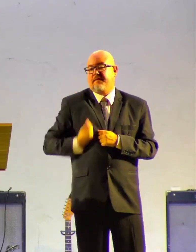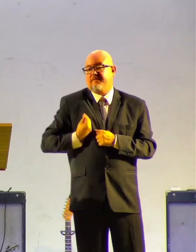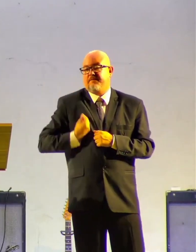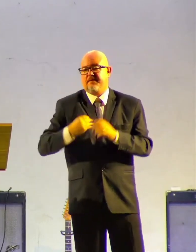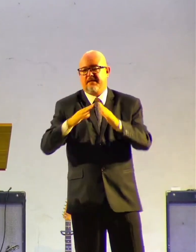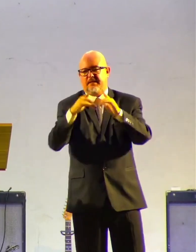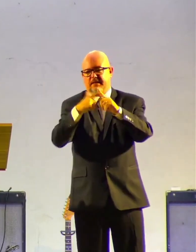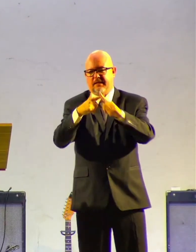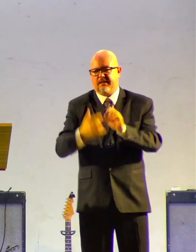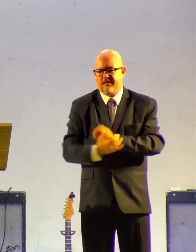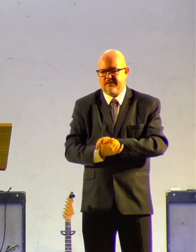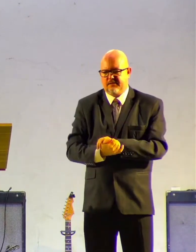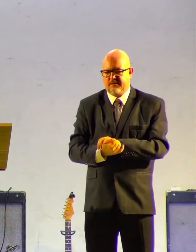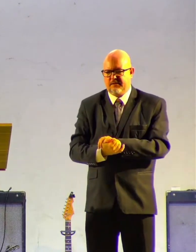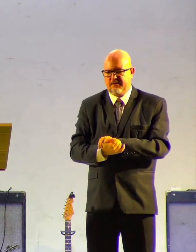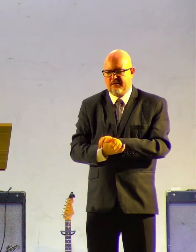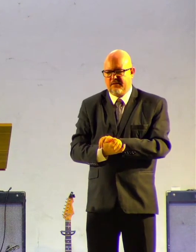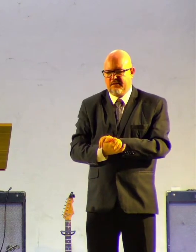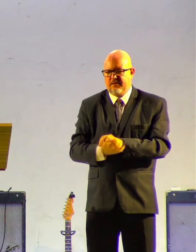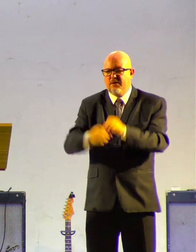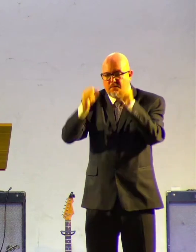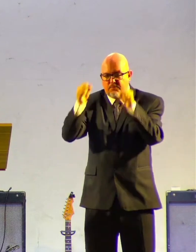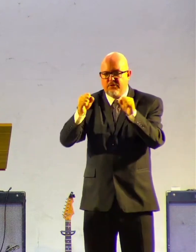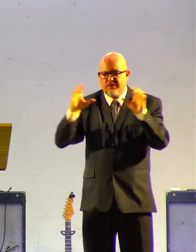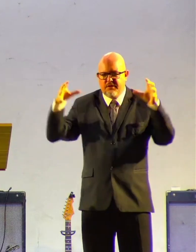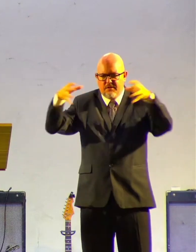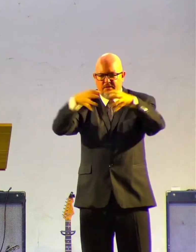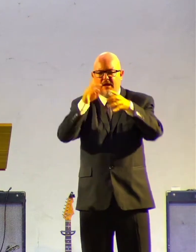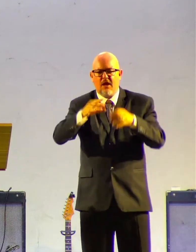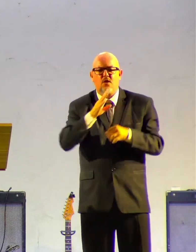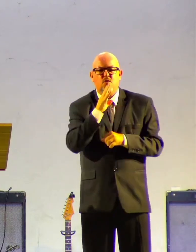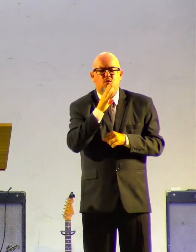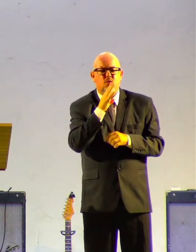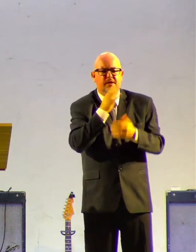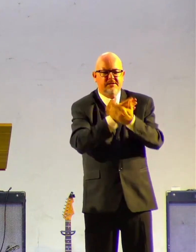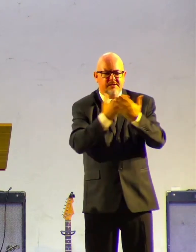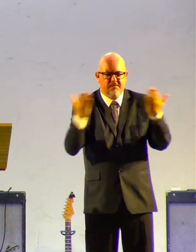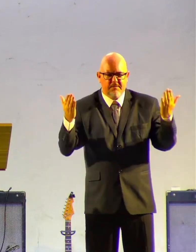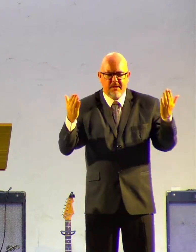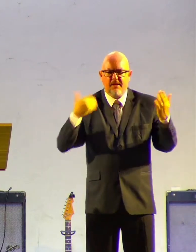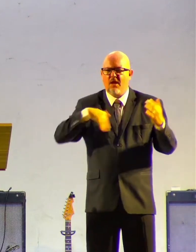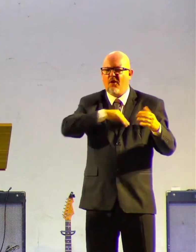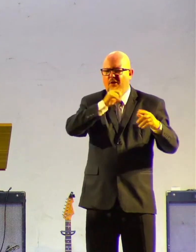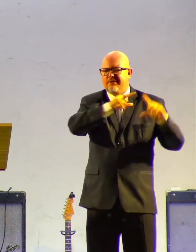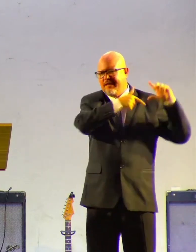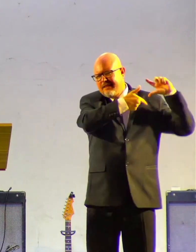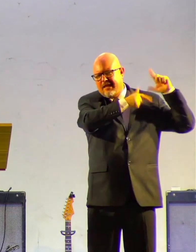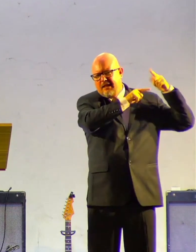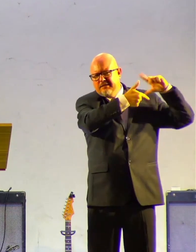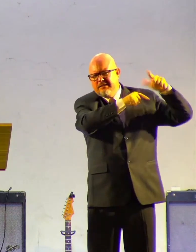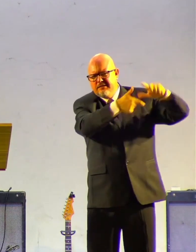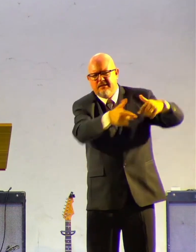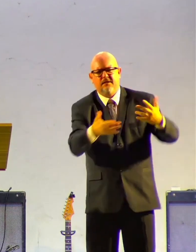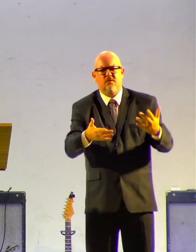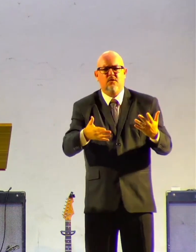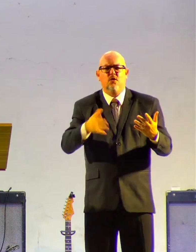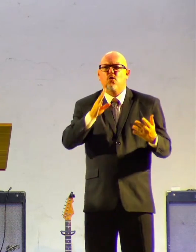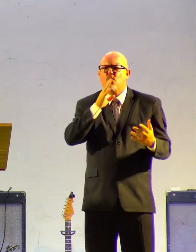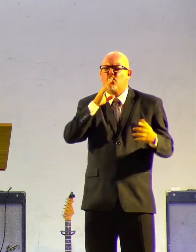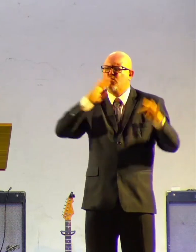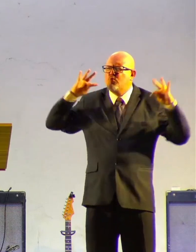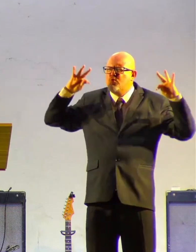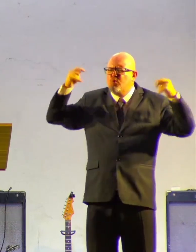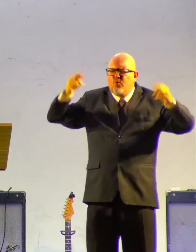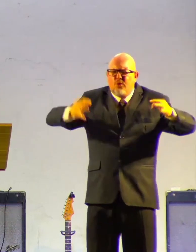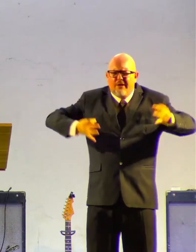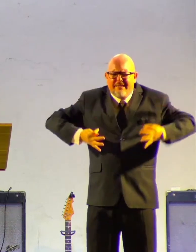igreja. Nós poderíamos reunir todo o nosso conhecimento, toda a nossa tradição, todo o nosso conhecimento